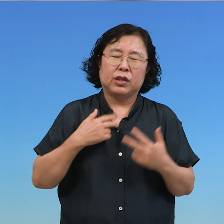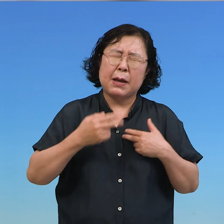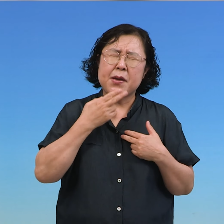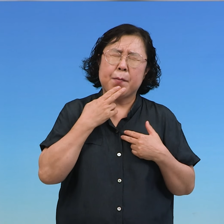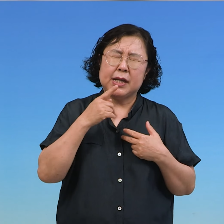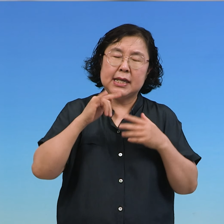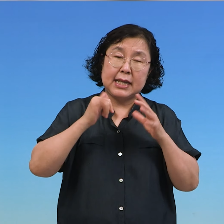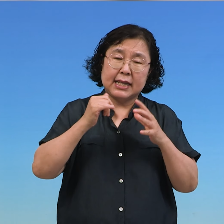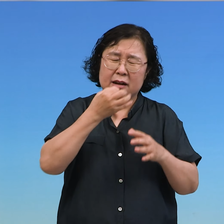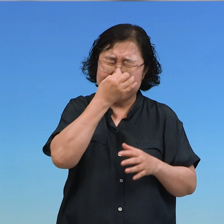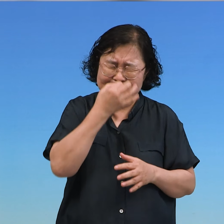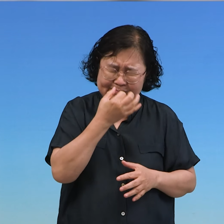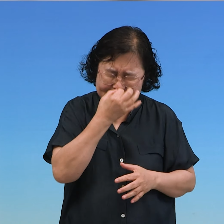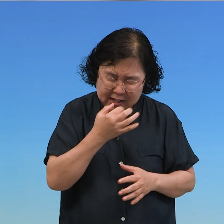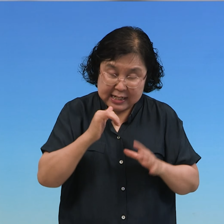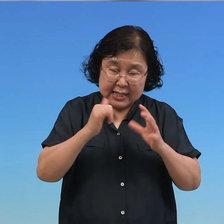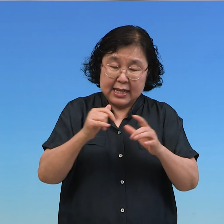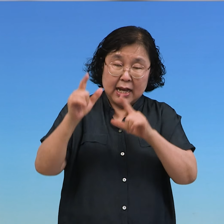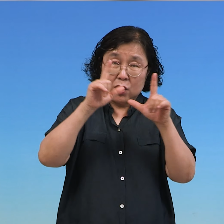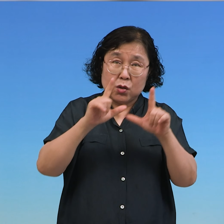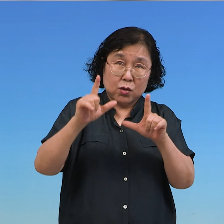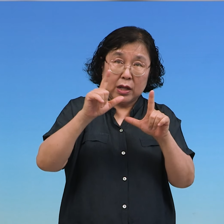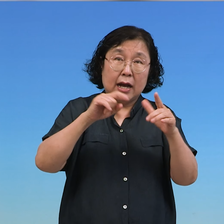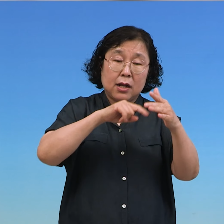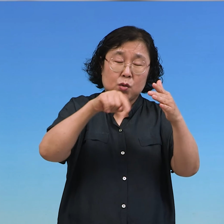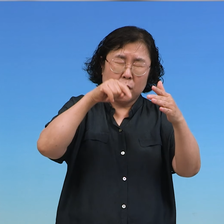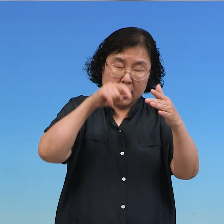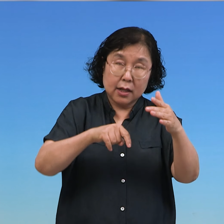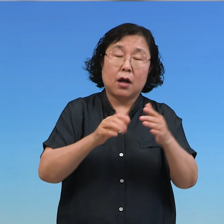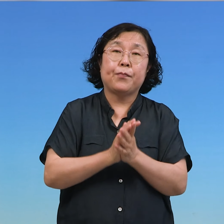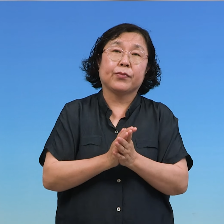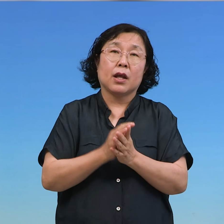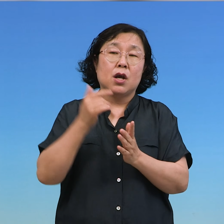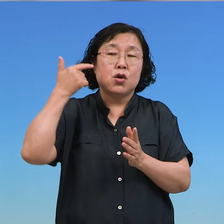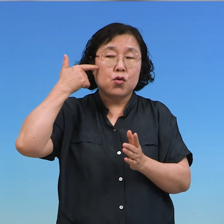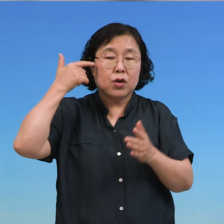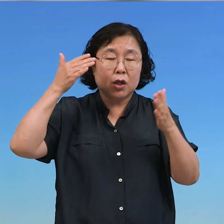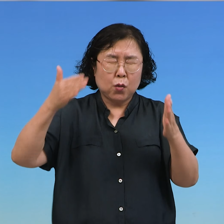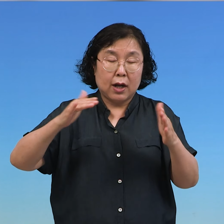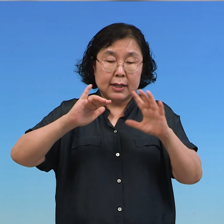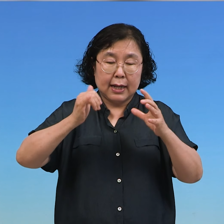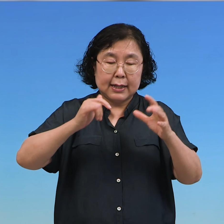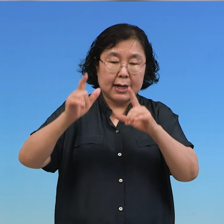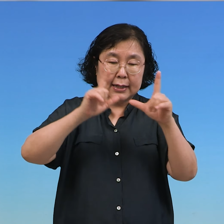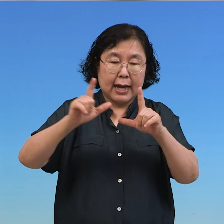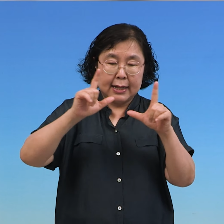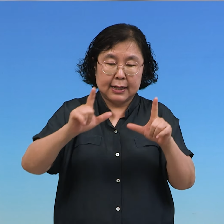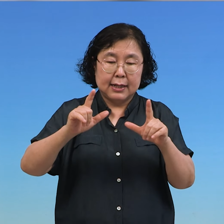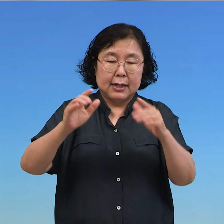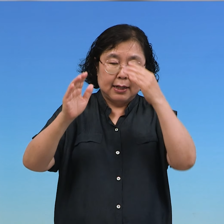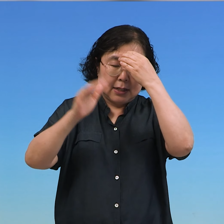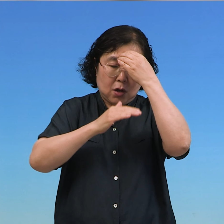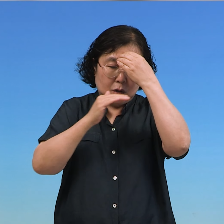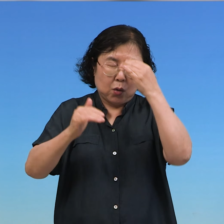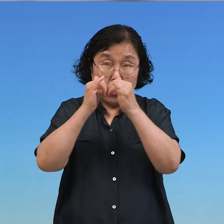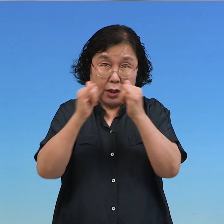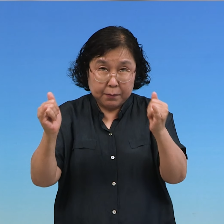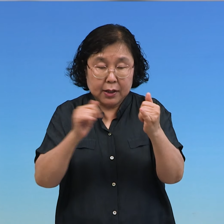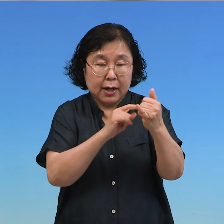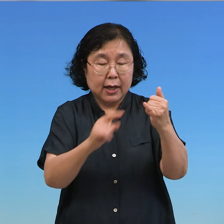않는 세상에서 그냥 여섯 해 동안 우울하기 짝이 없는 세상을 사는 성도님들에게 분당 우리 교회가